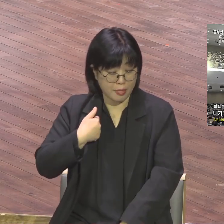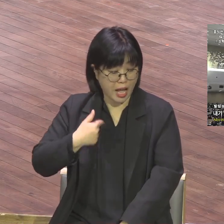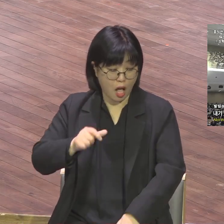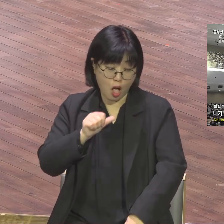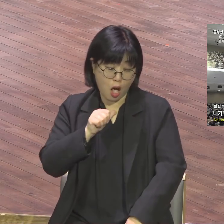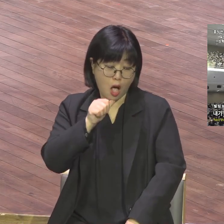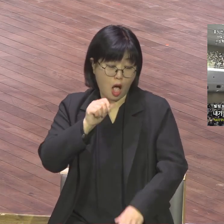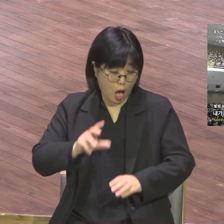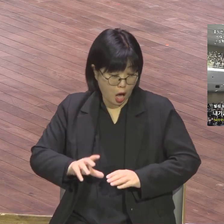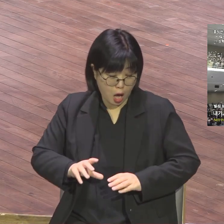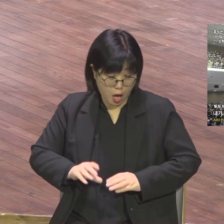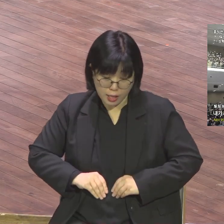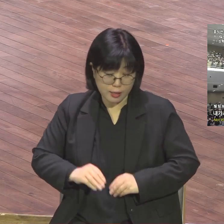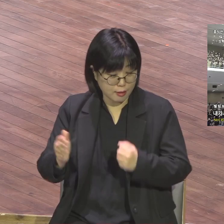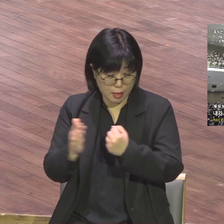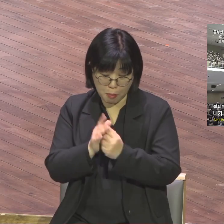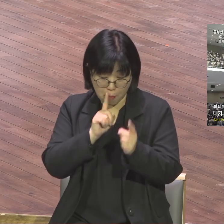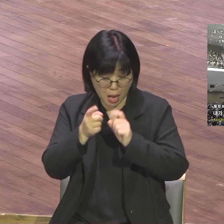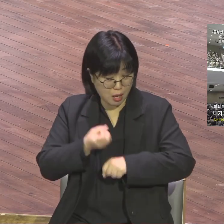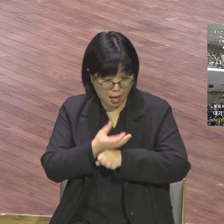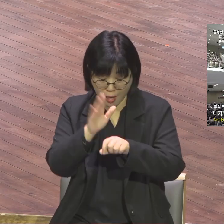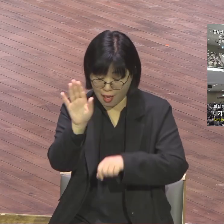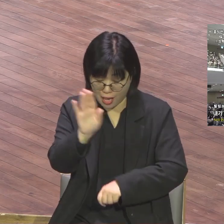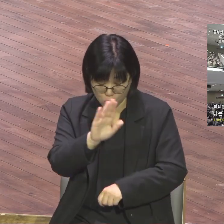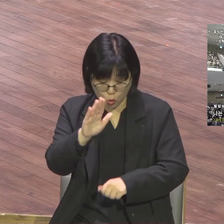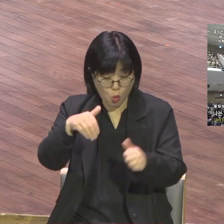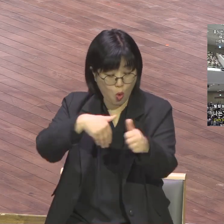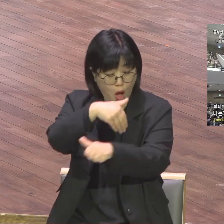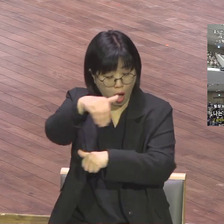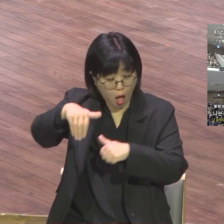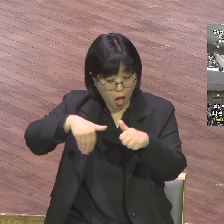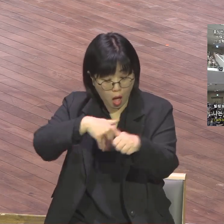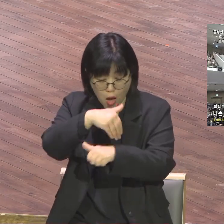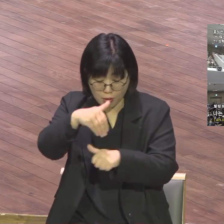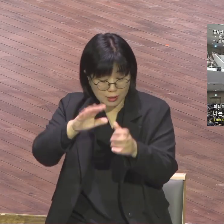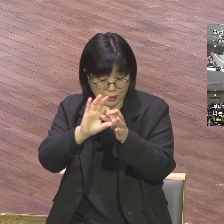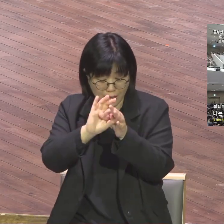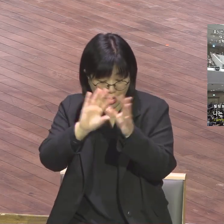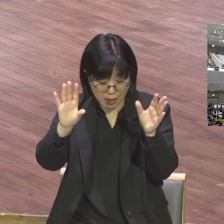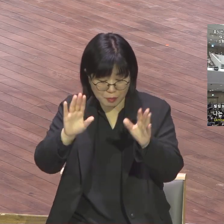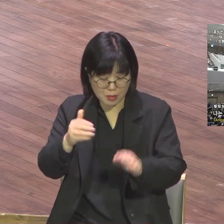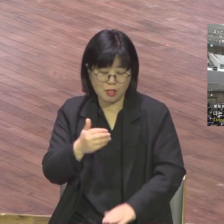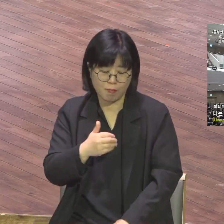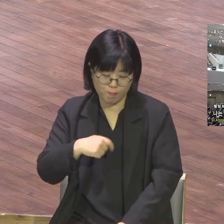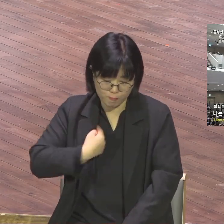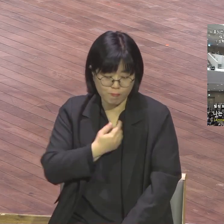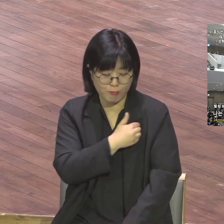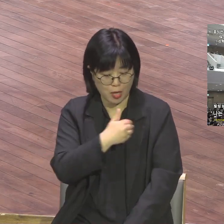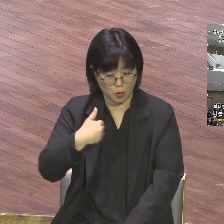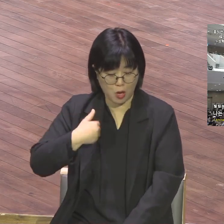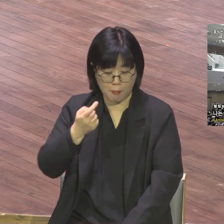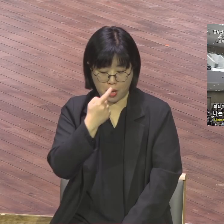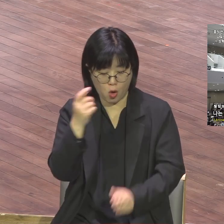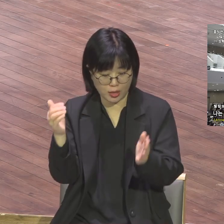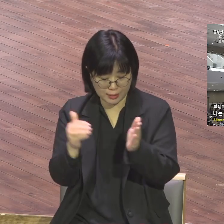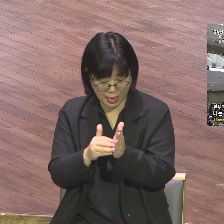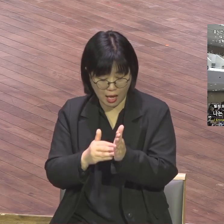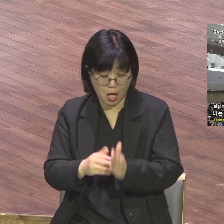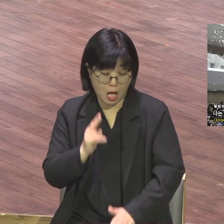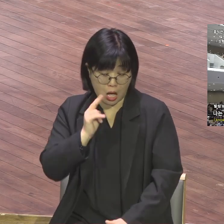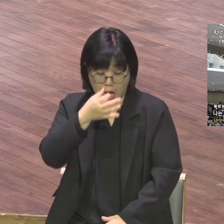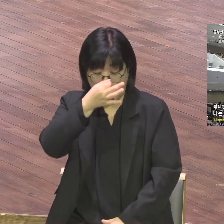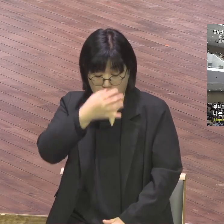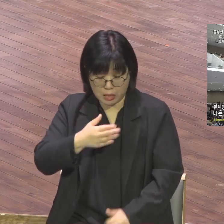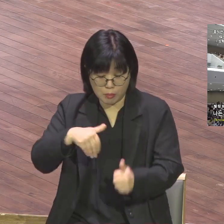궁핍함으로 말한 것이 아니니라. 어떠한 행편이든지 나는 자족하기를 배웠노니 나는 비천에 찰